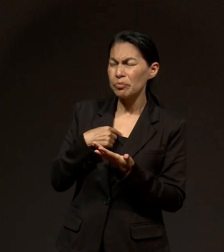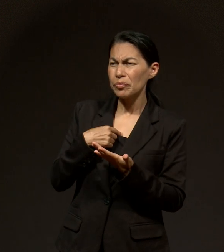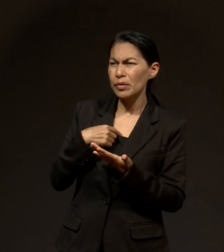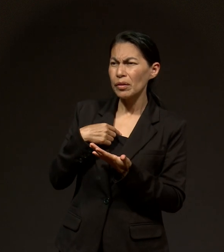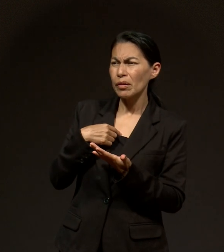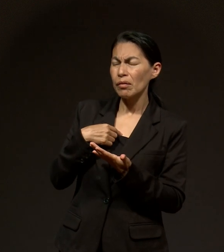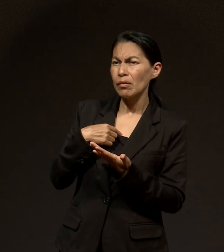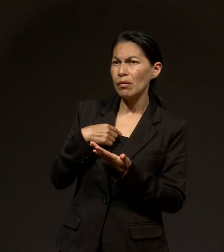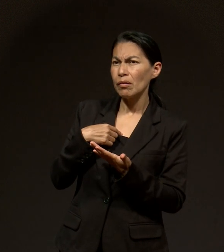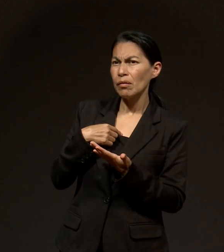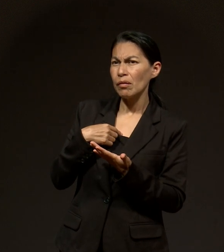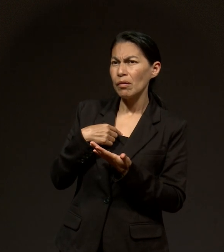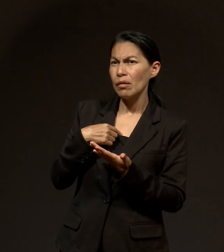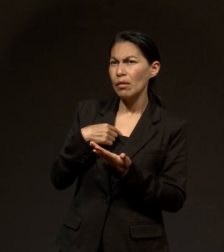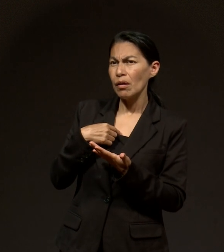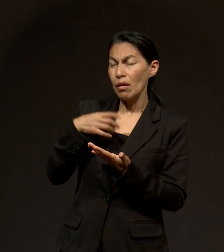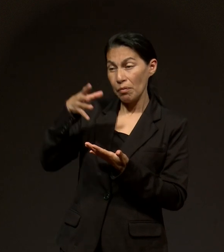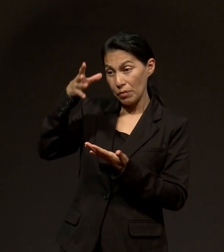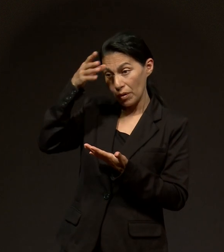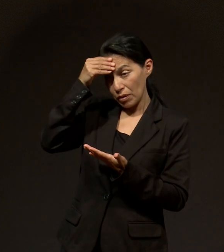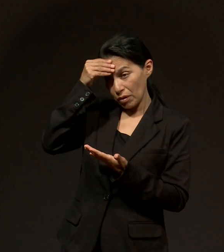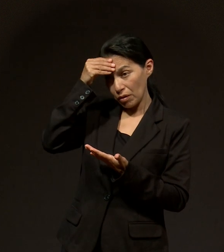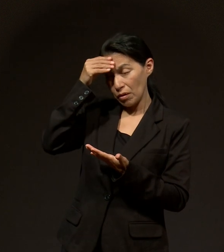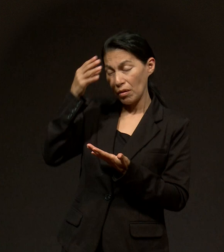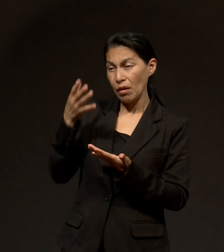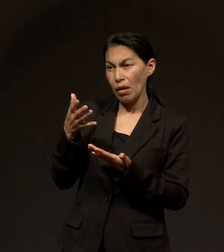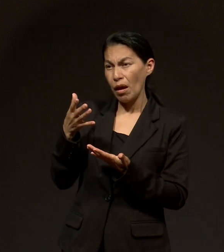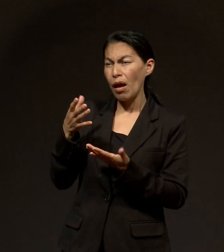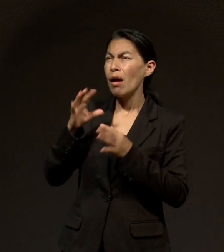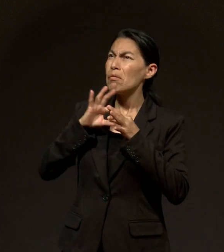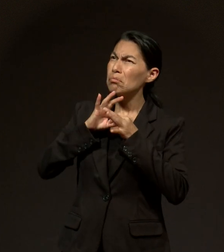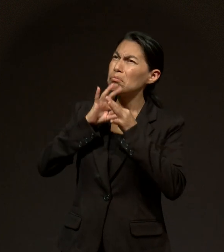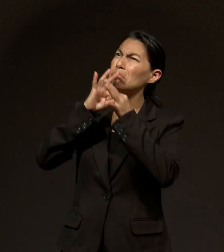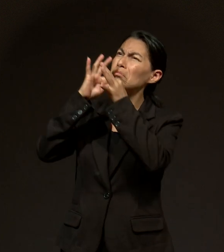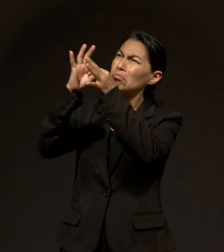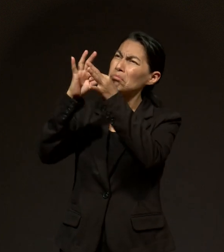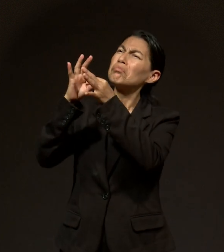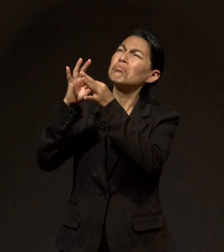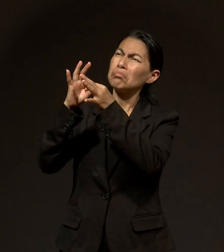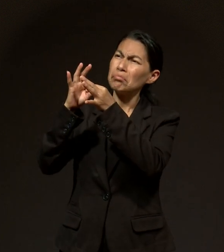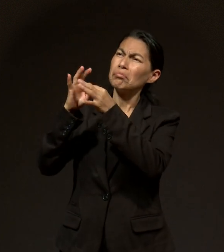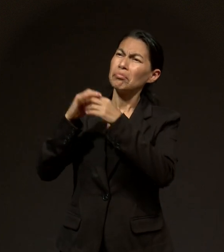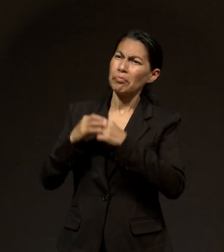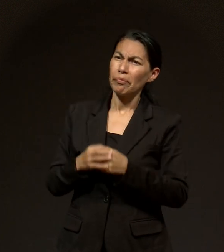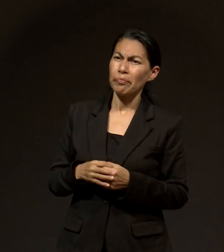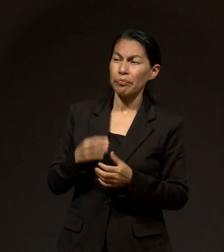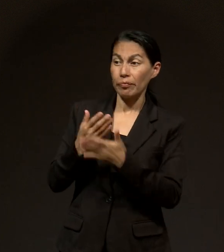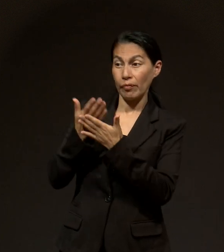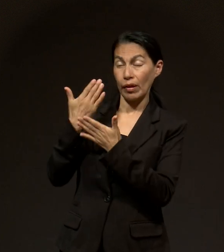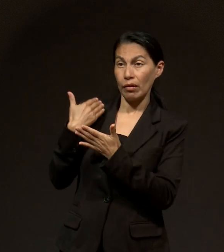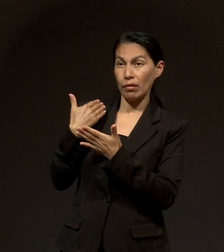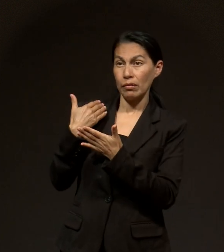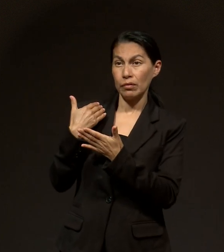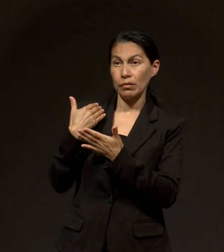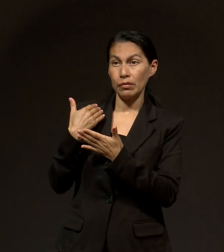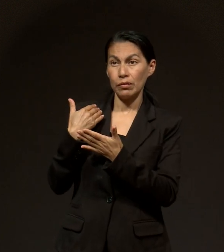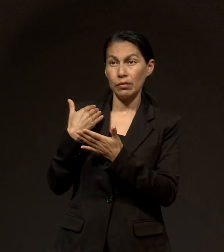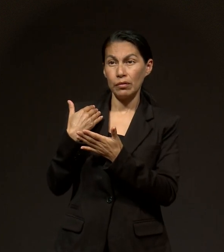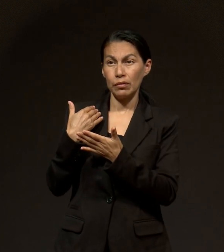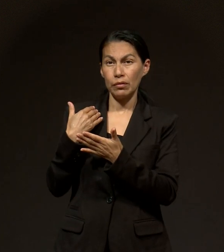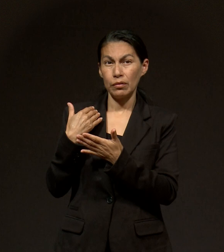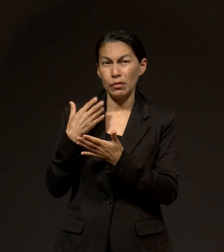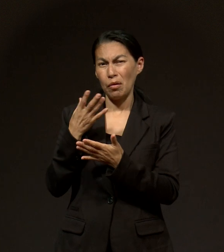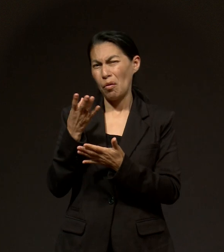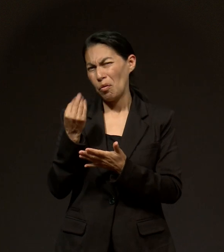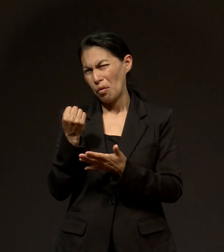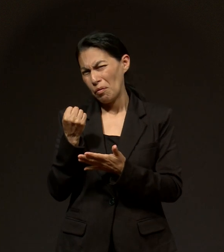pequeña, me ha enseñado a tener una buena conexión con Dios. Cuando yo tenía